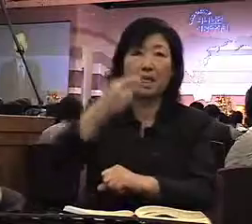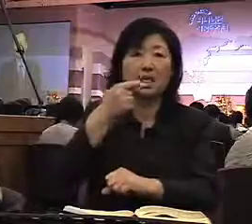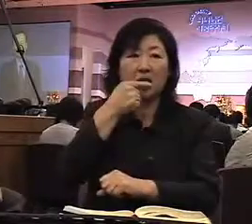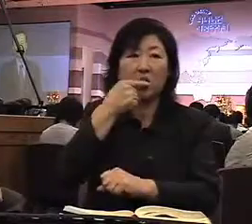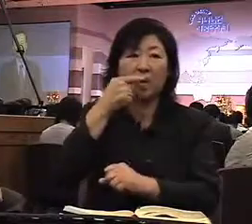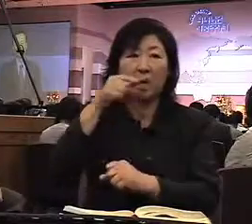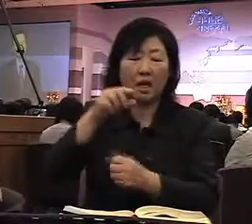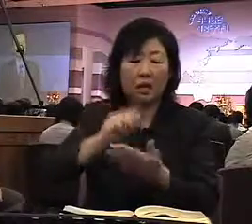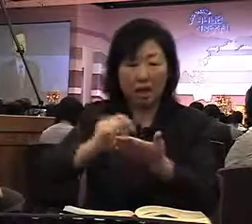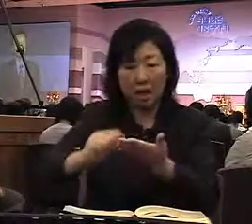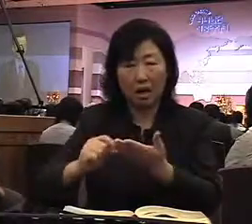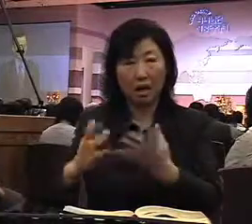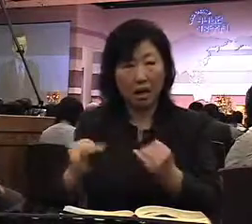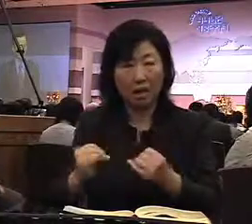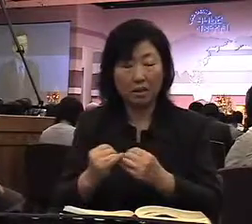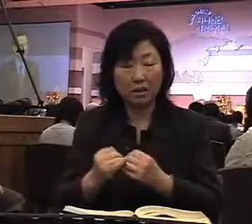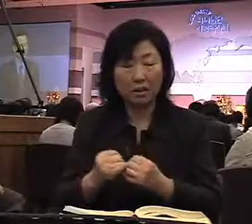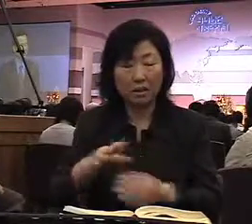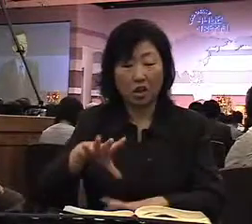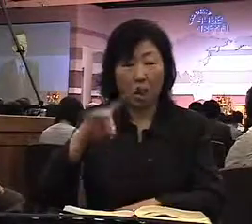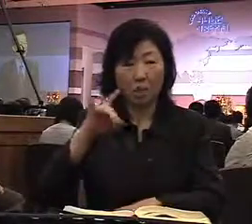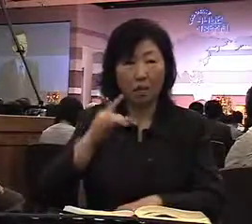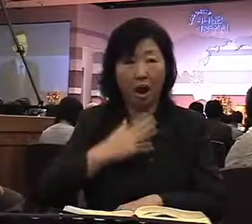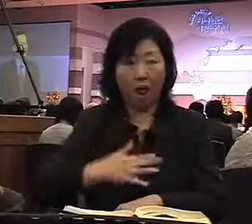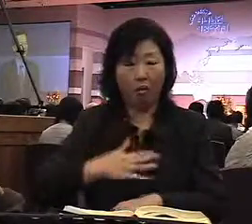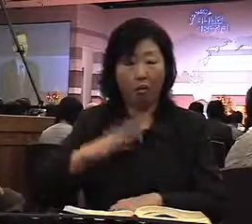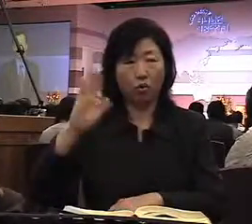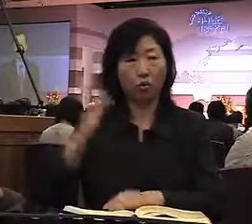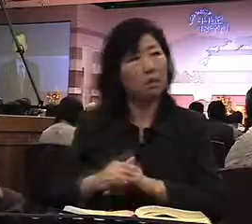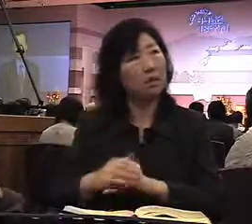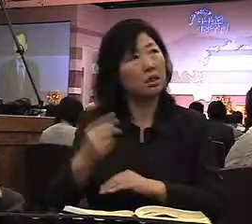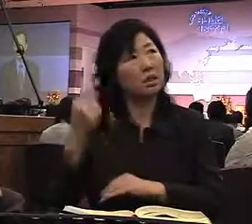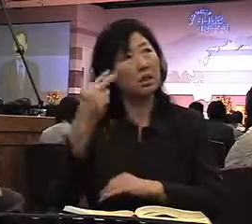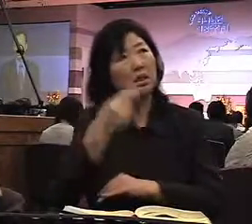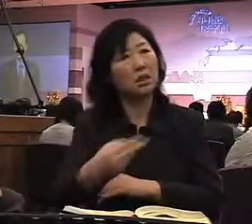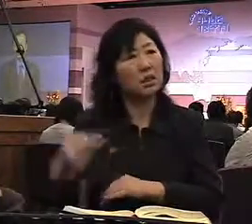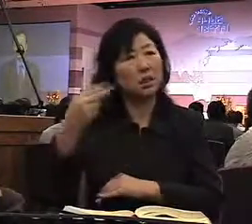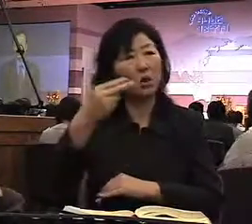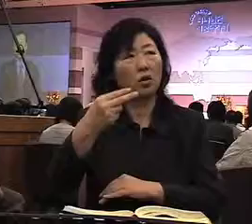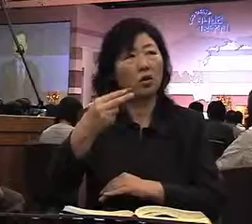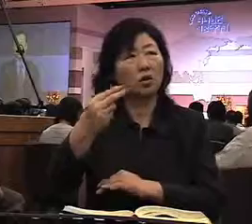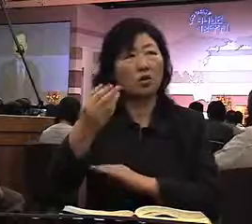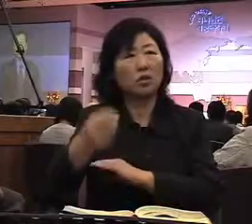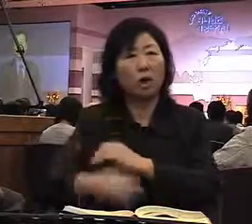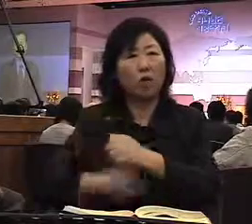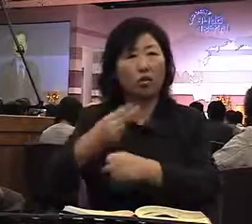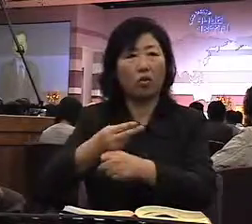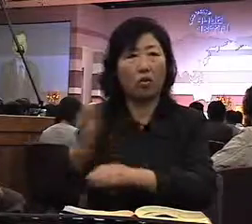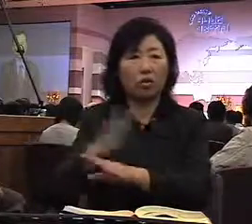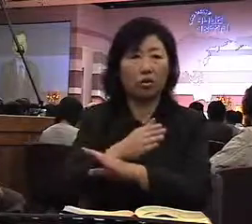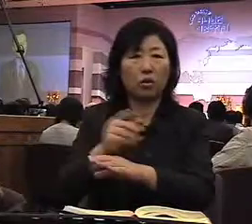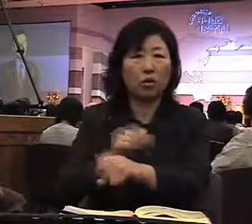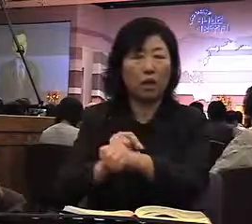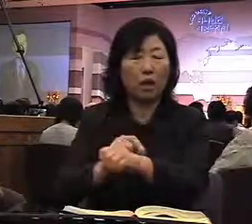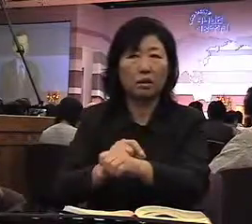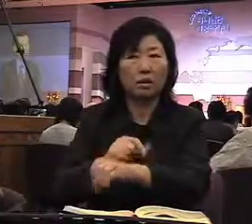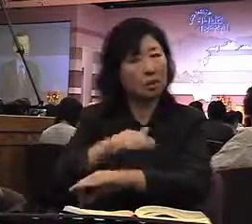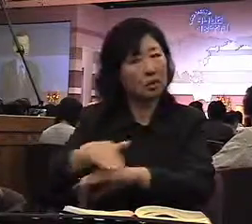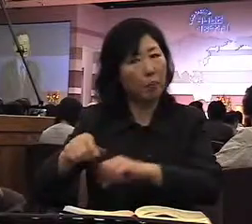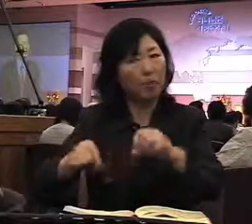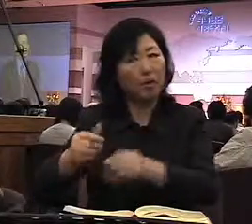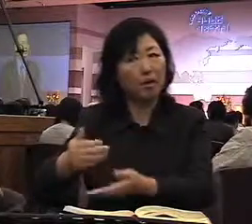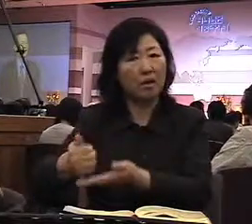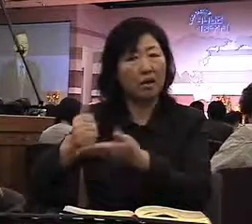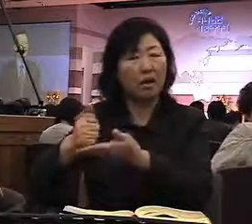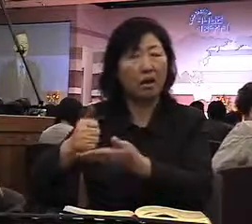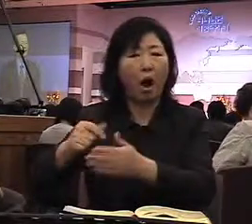통하여 그 목사님을 처음 알게 되었습니다. 그 후 2000년부터 또 하나님의 특별한 그 섭리 가운데